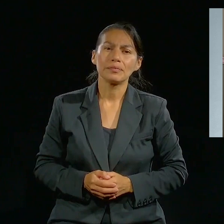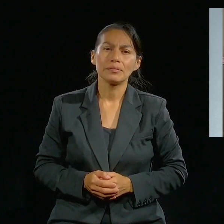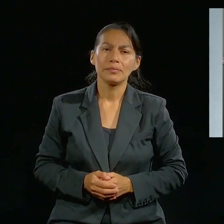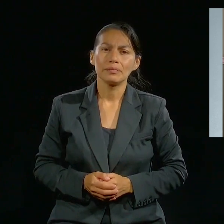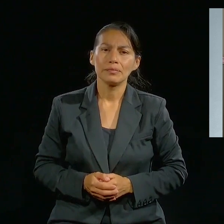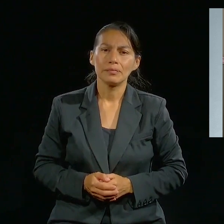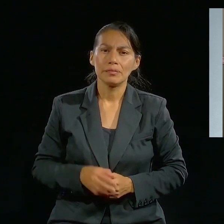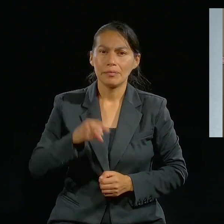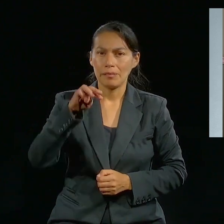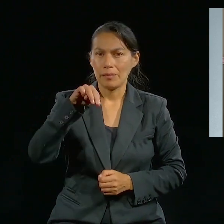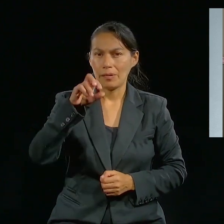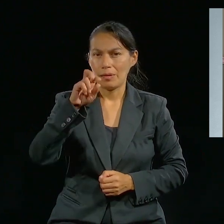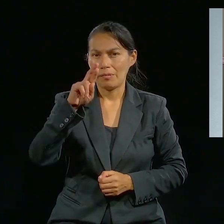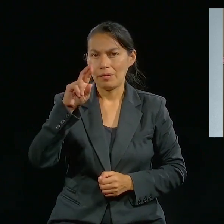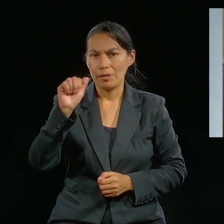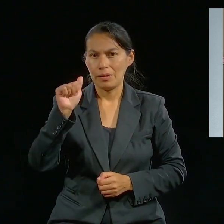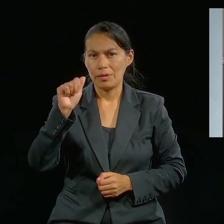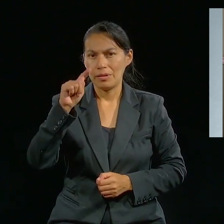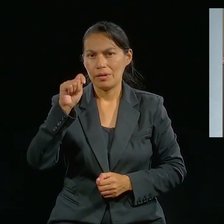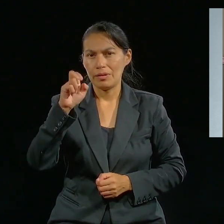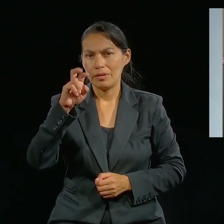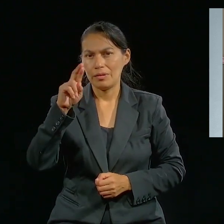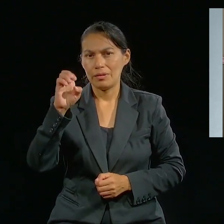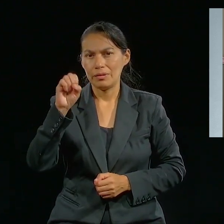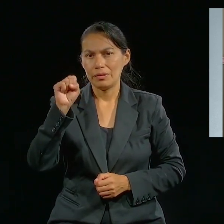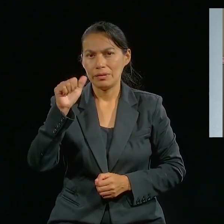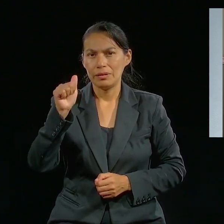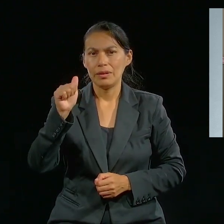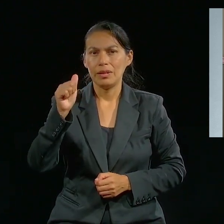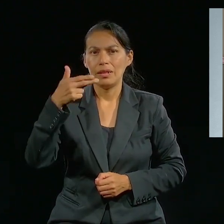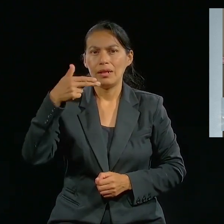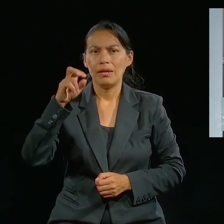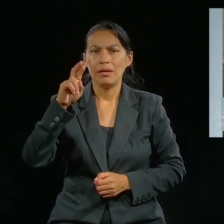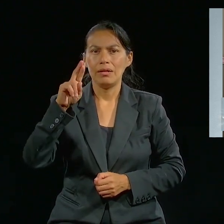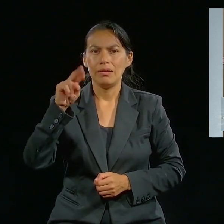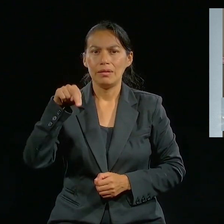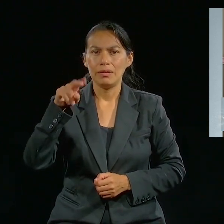María Teresa Hernández nos dice